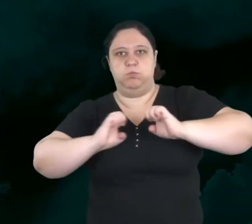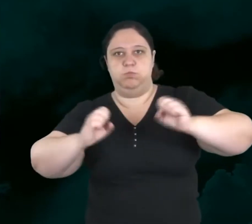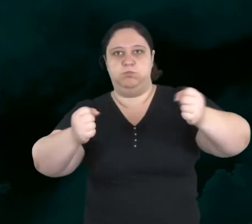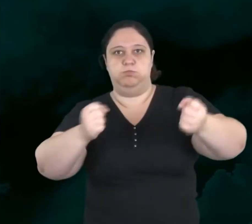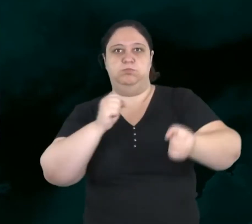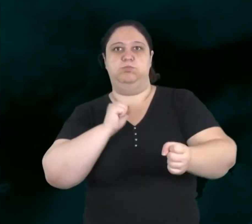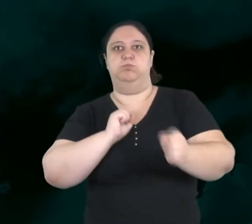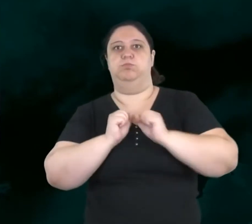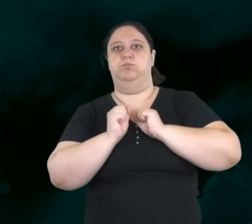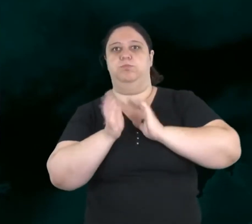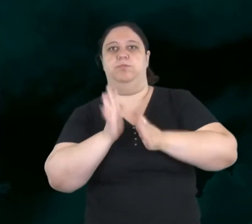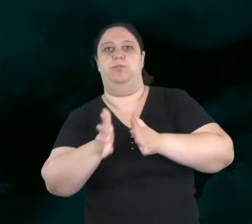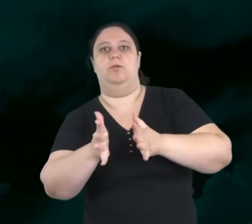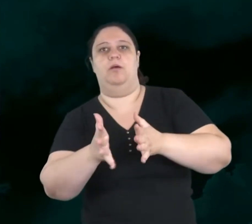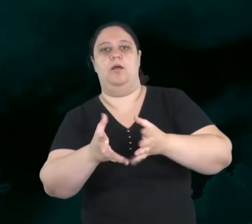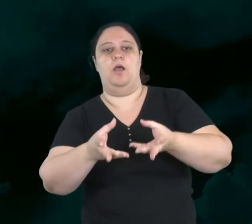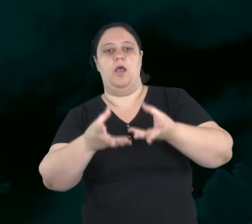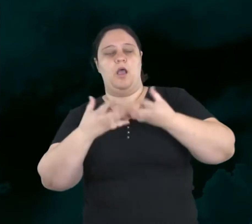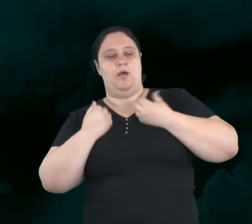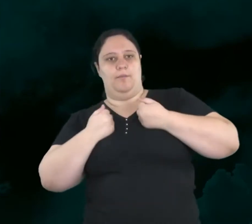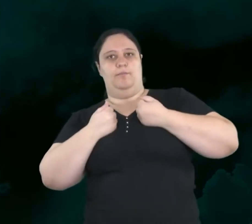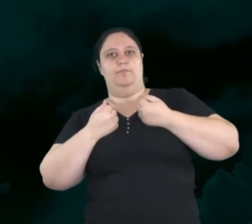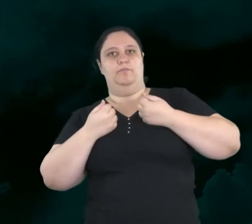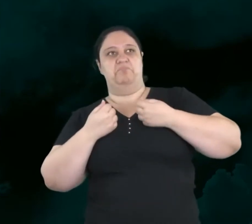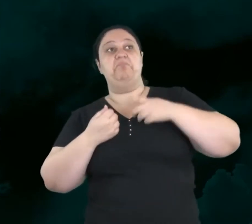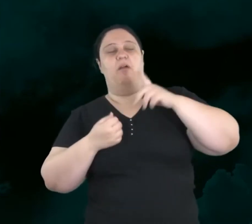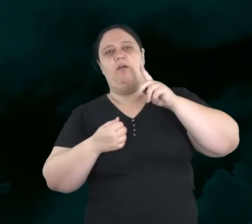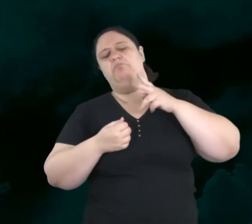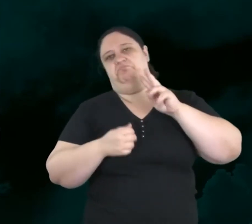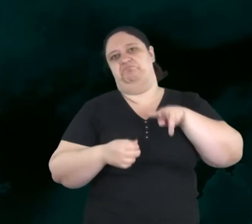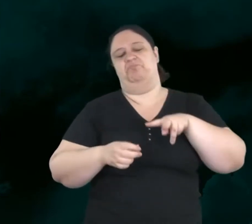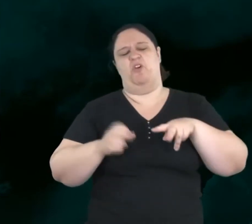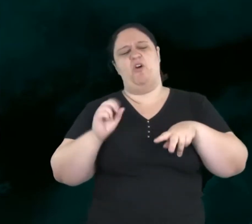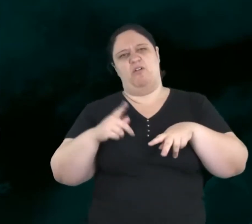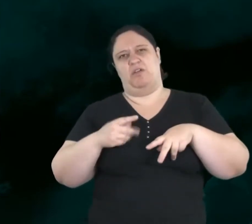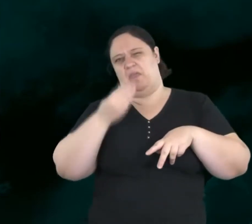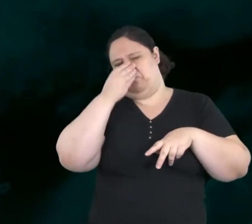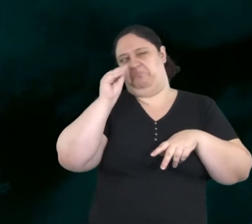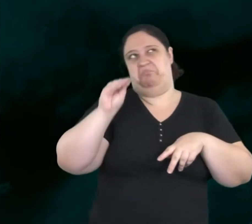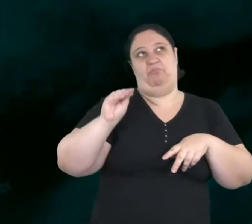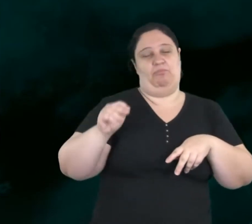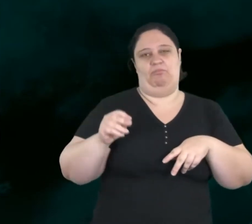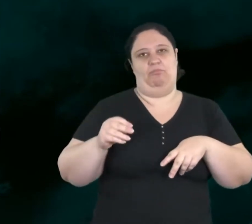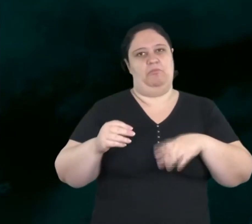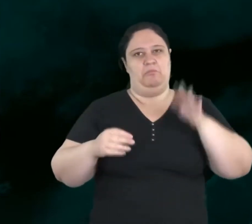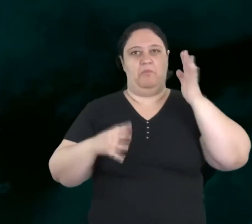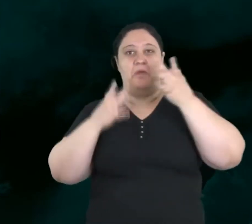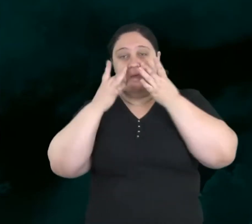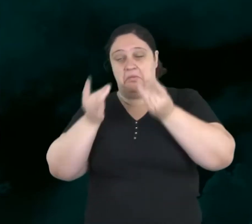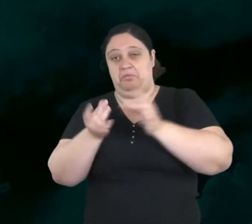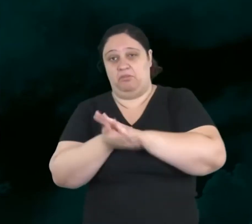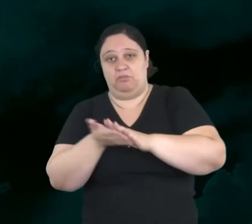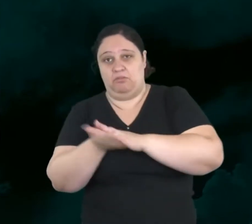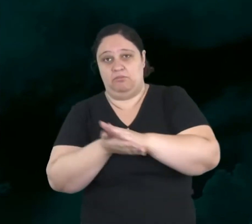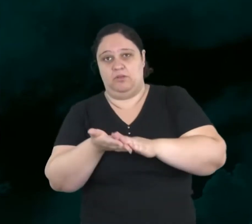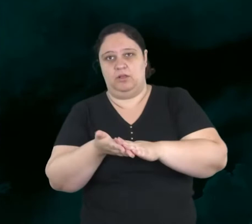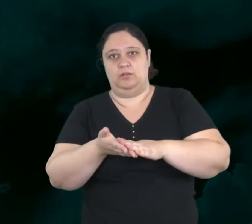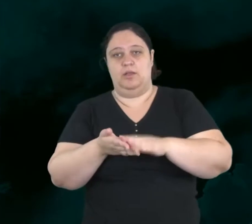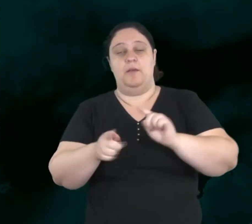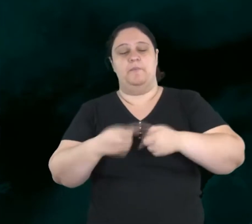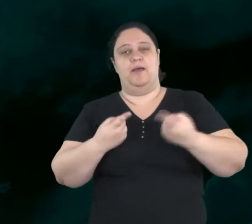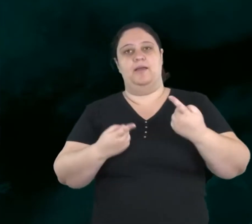nós ouvimos sem atenção, não sabemos exatamente o que nós estamos ouvindo, mas um dia essa palavra chamou nossa atenção e a nossa